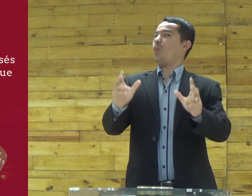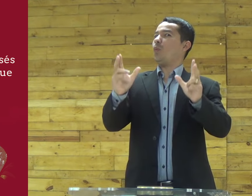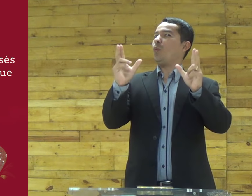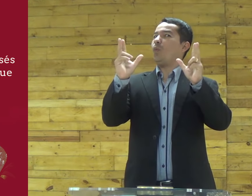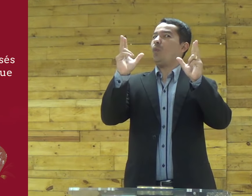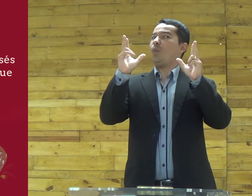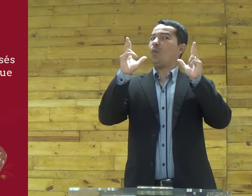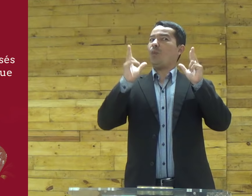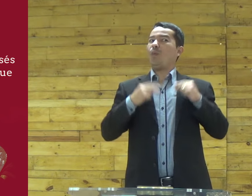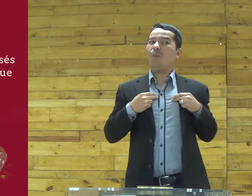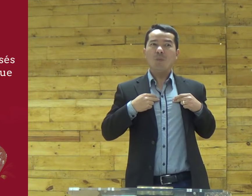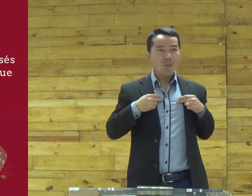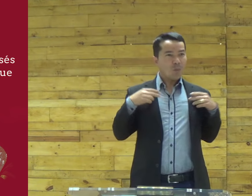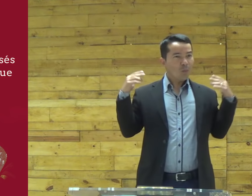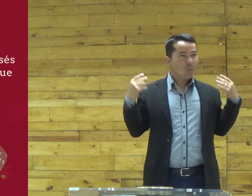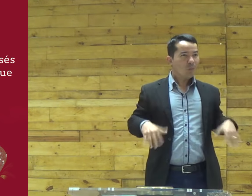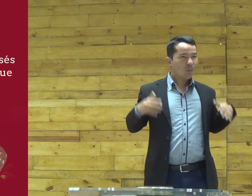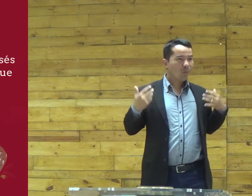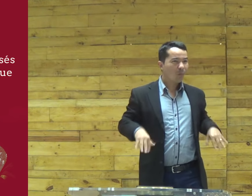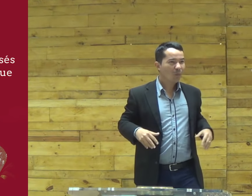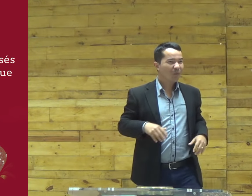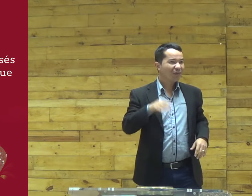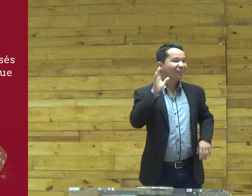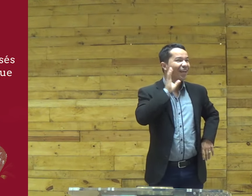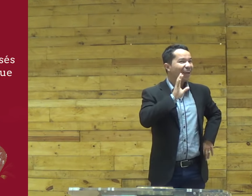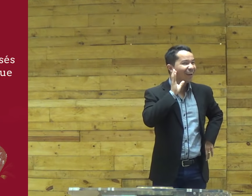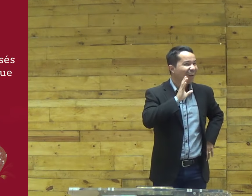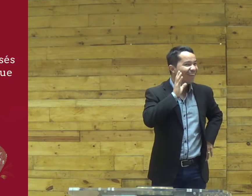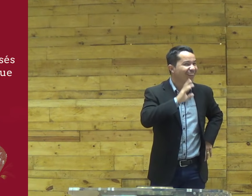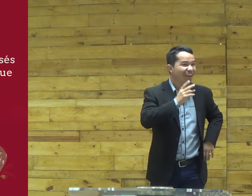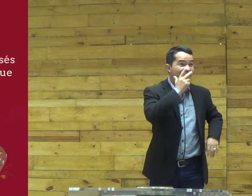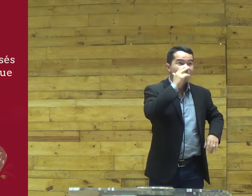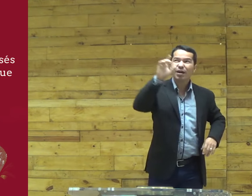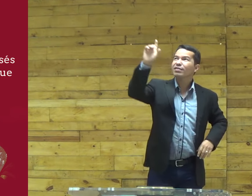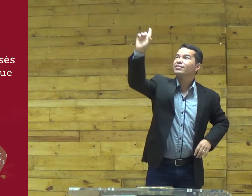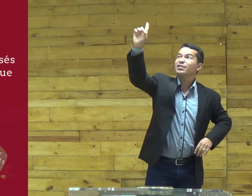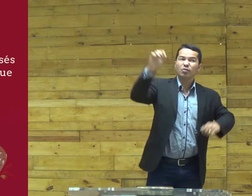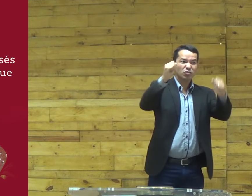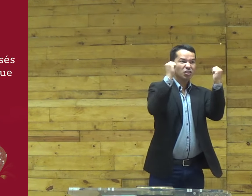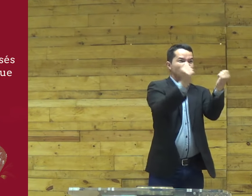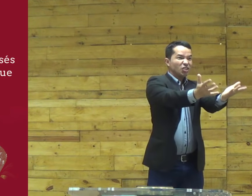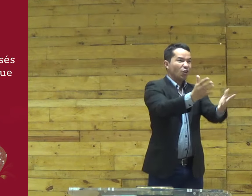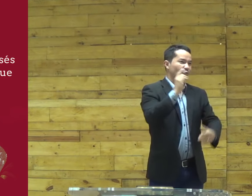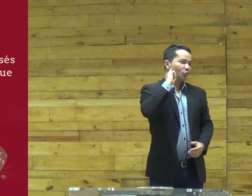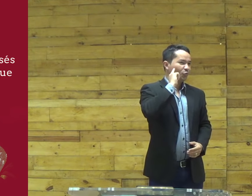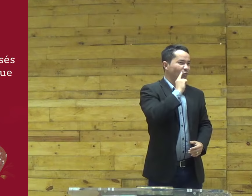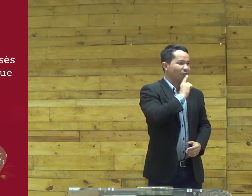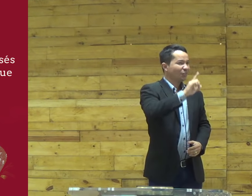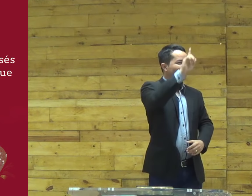pessoas. Uau, que demais, que legal, né? E